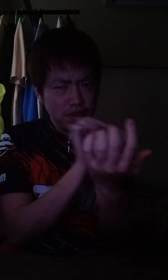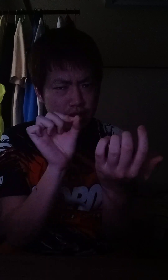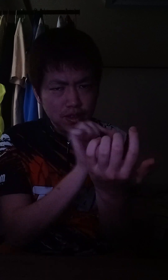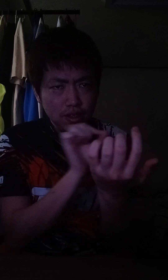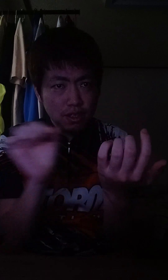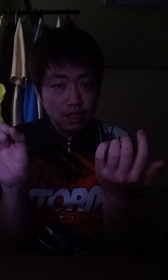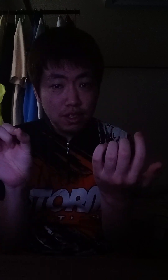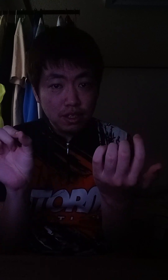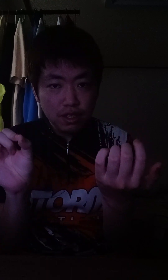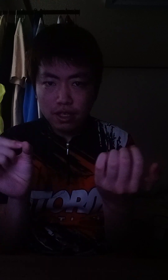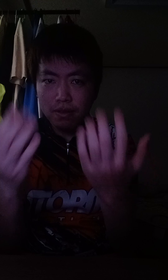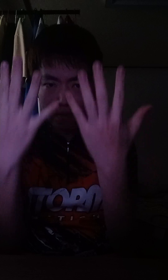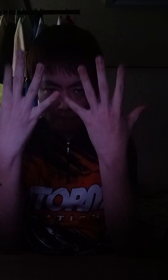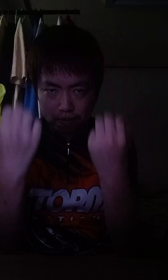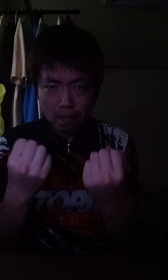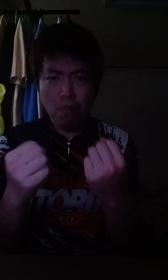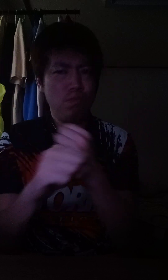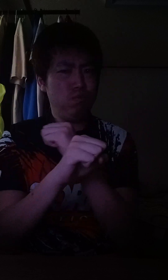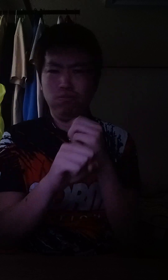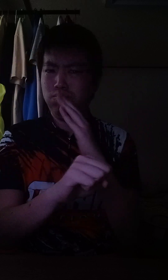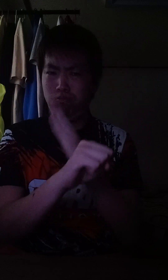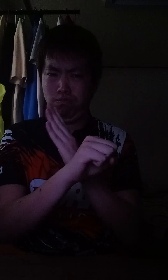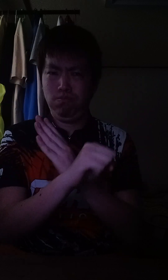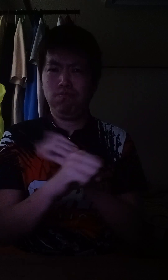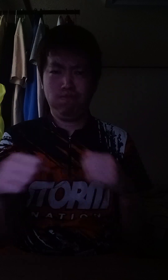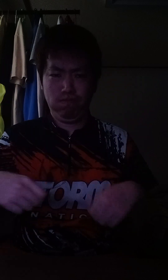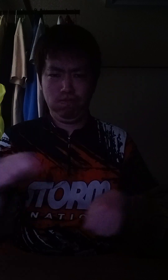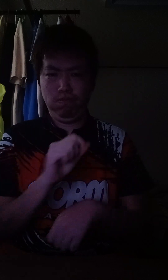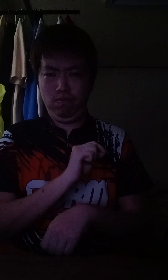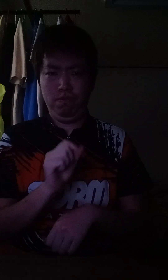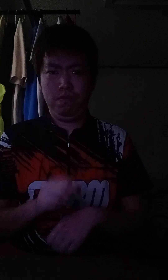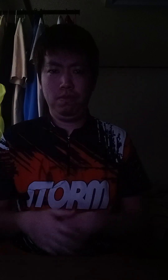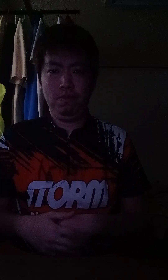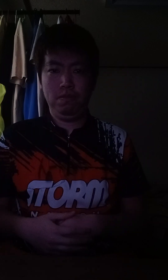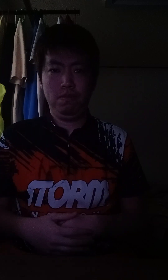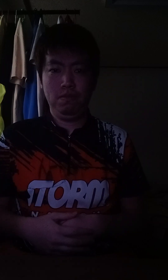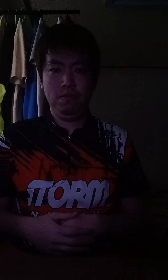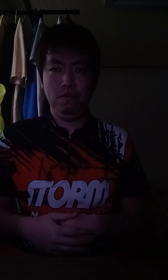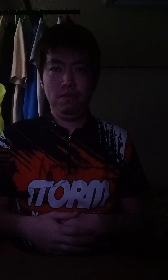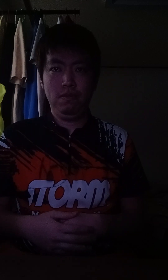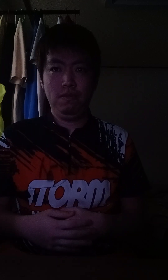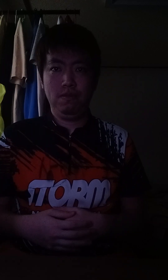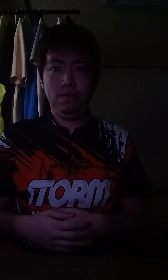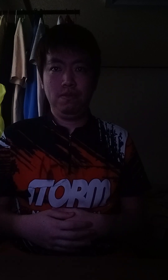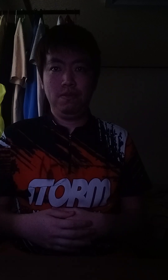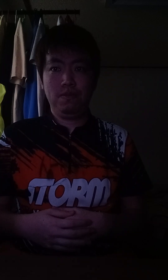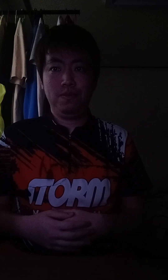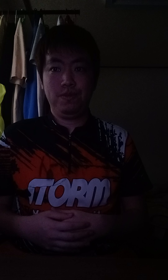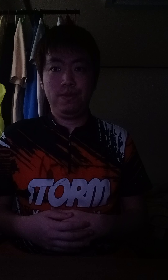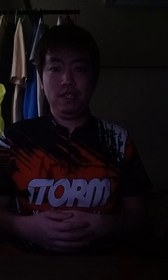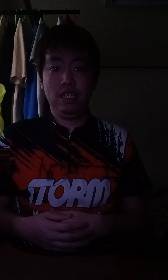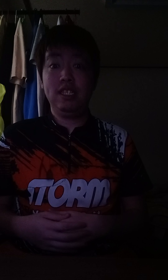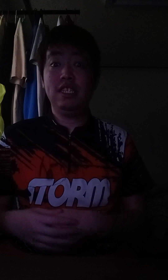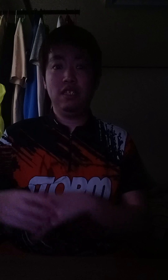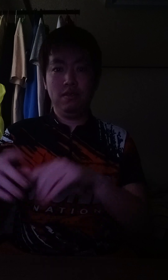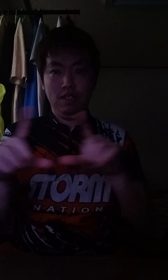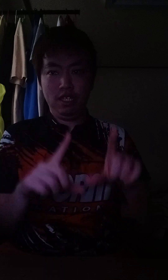수 있는데 이제 많이는 잘 못 써요. 그렇지. 이쪽 이번